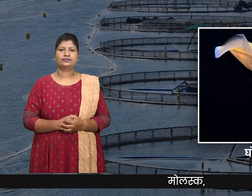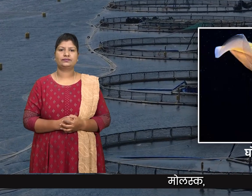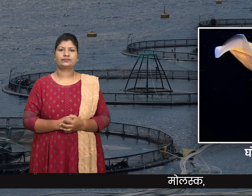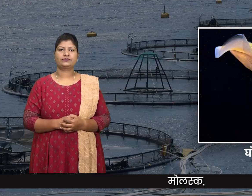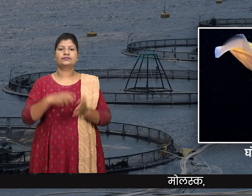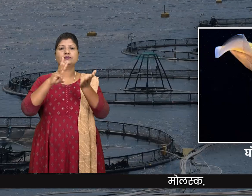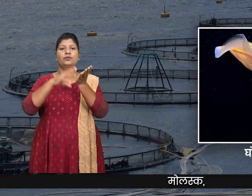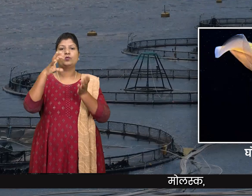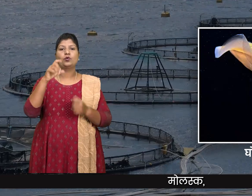मोलस्क,